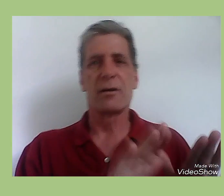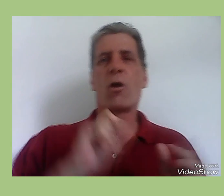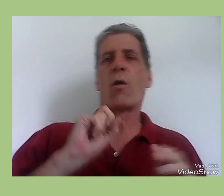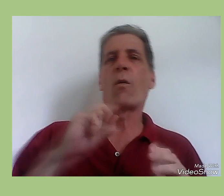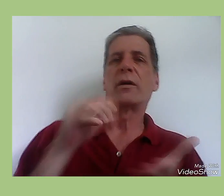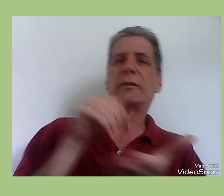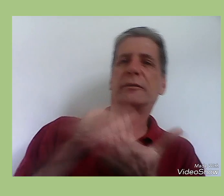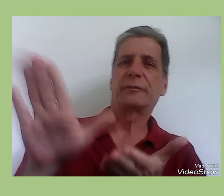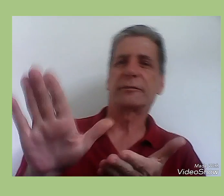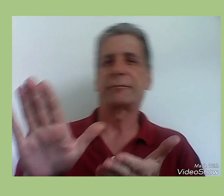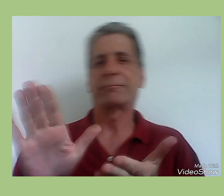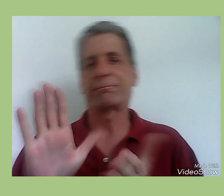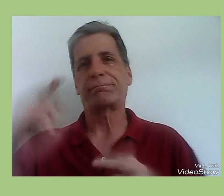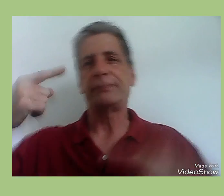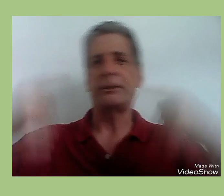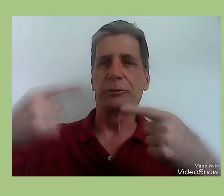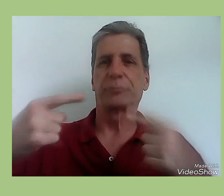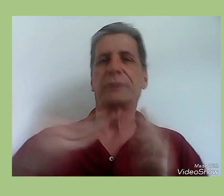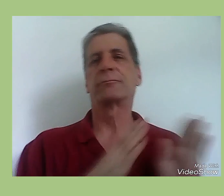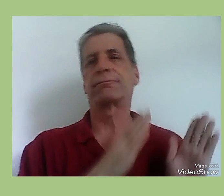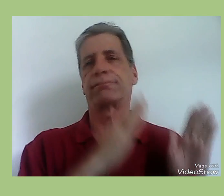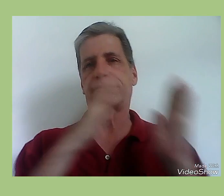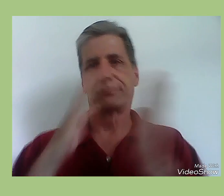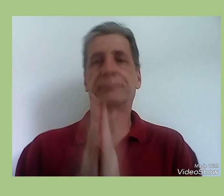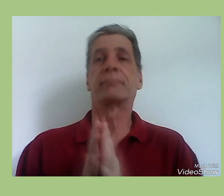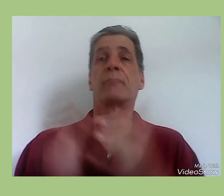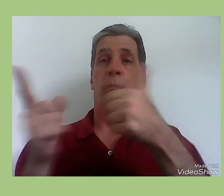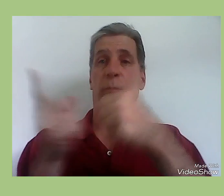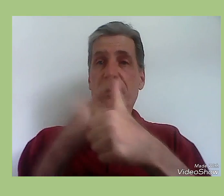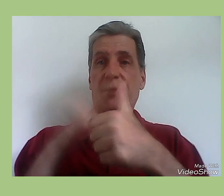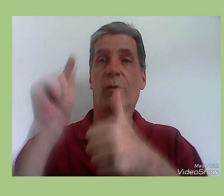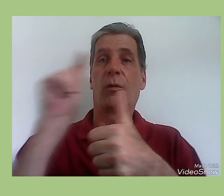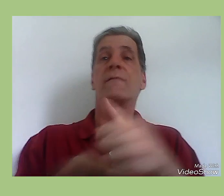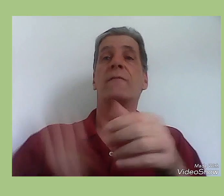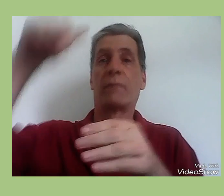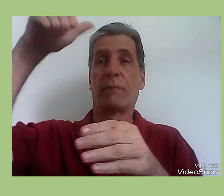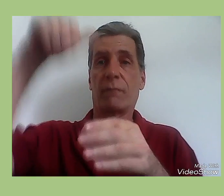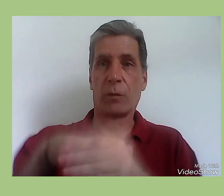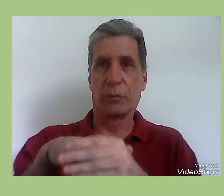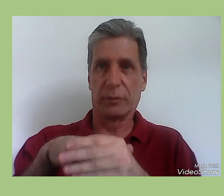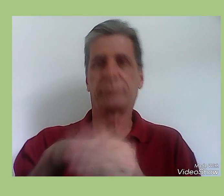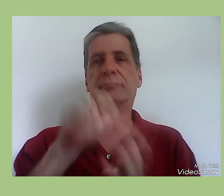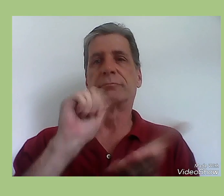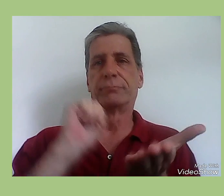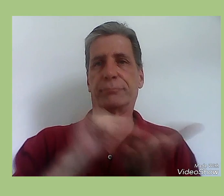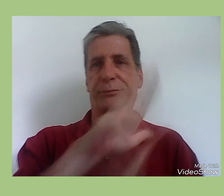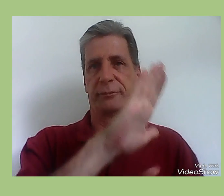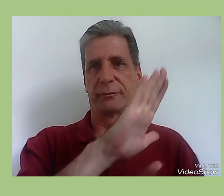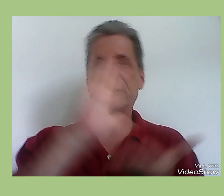Congresso Nacional, passando na Câmara, vindo aqui para o Senado. E se a gente observar as votações aqui no Senado Federal, aí a pergunta já dirigida ao senador